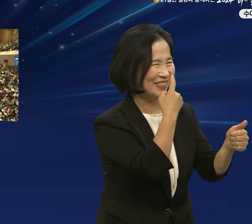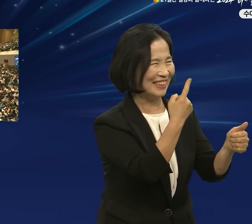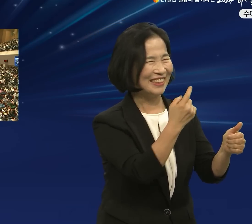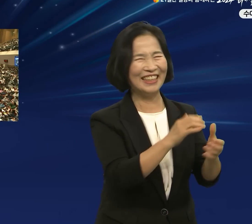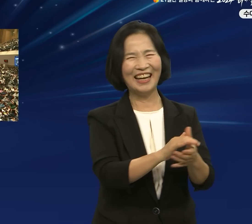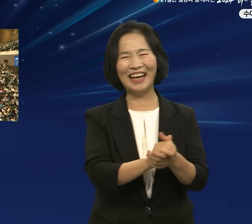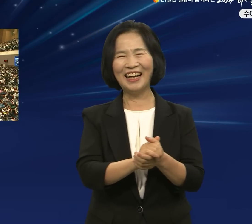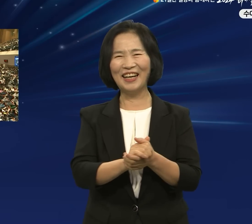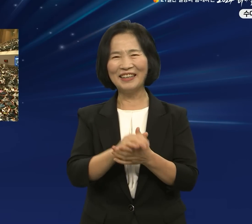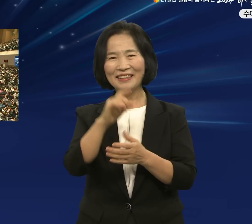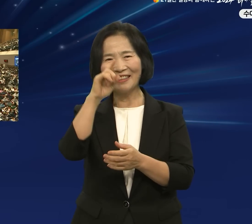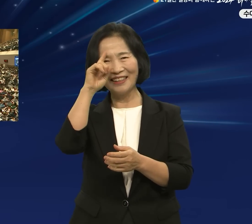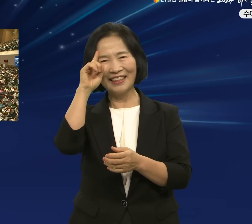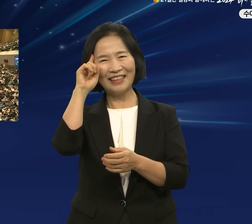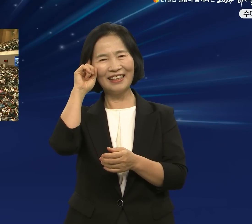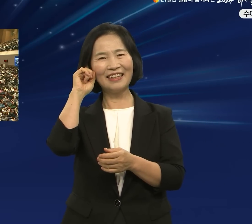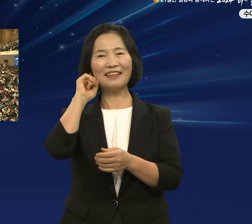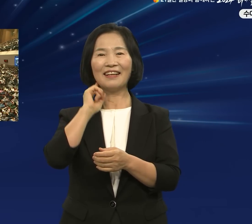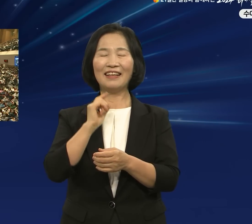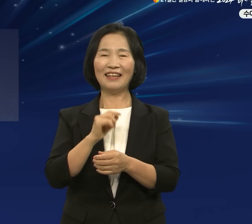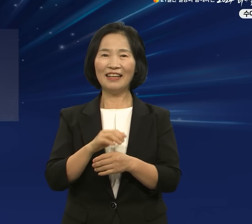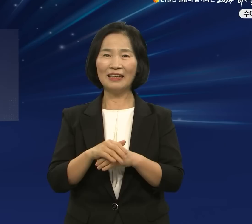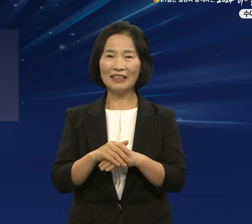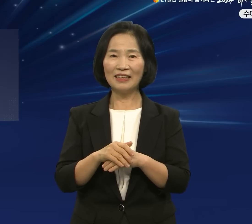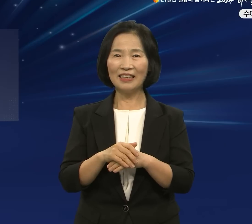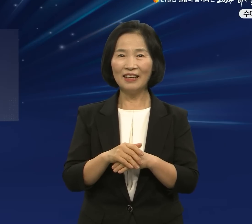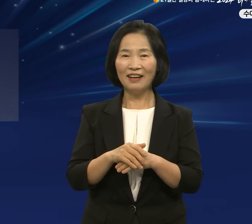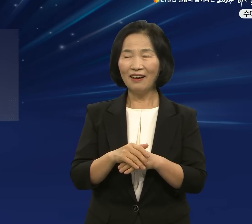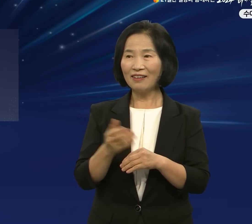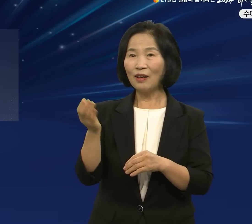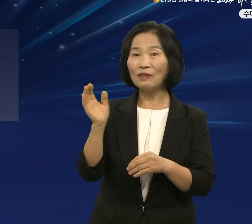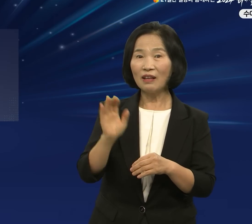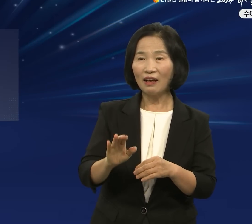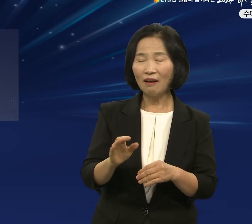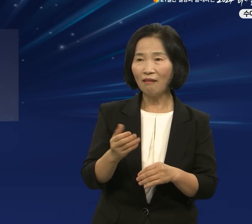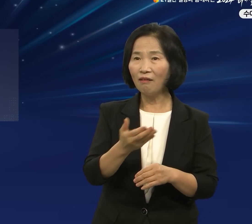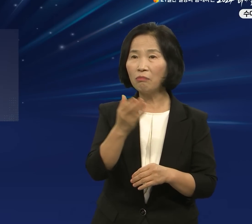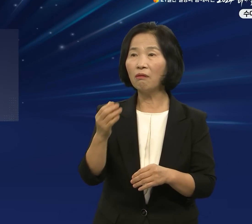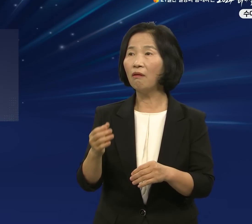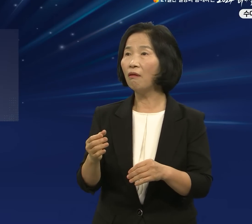그런데 잘못하시는 것 같아요. 깜짝 놀라면서